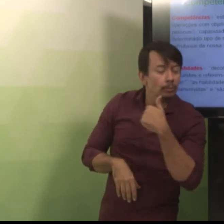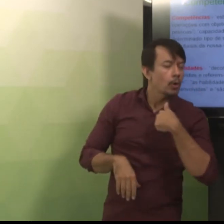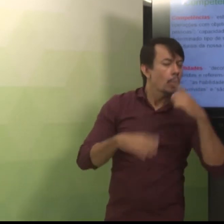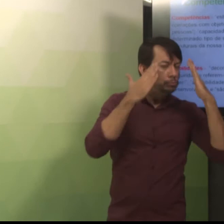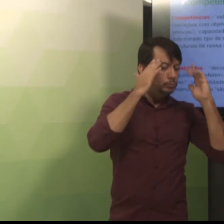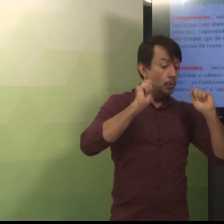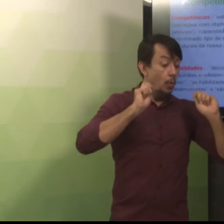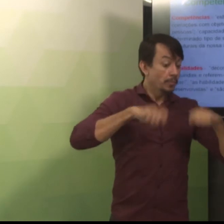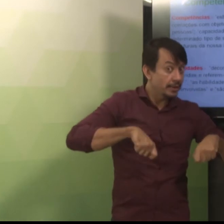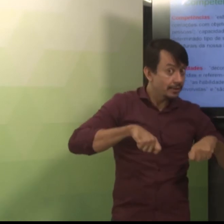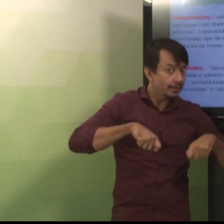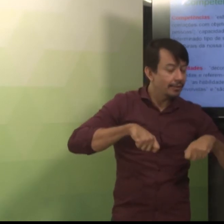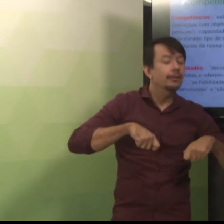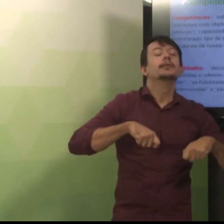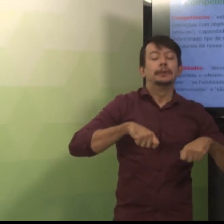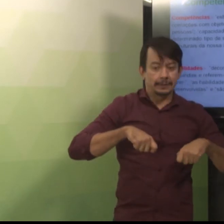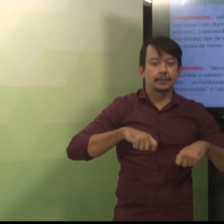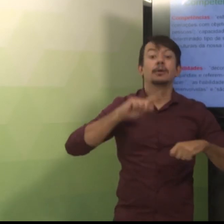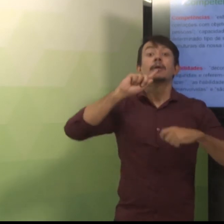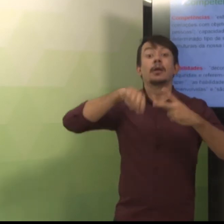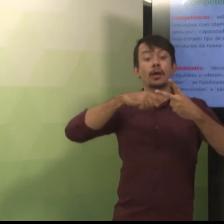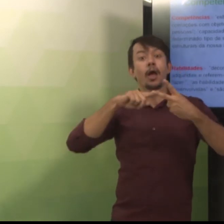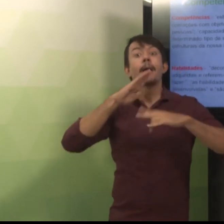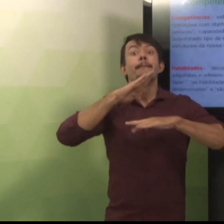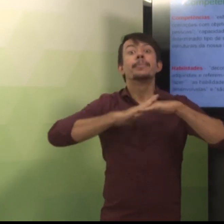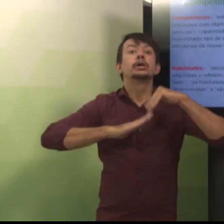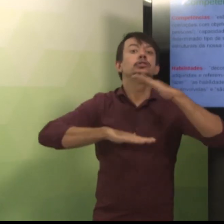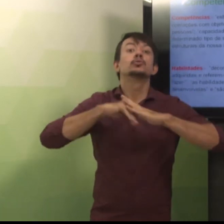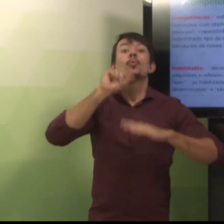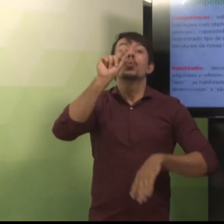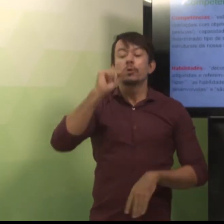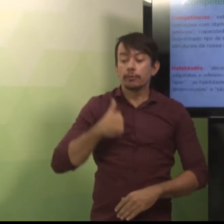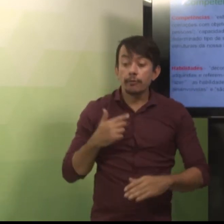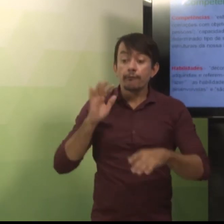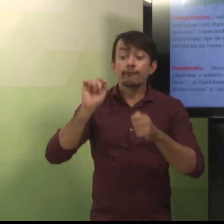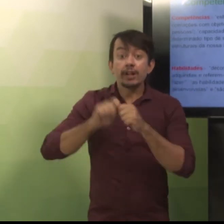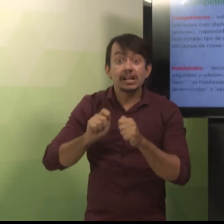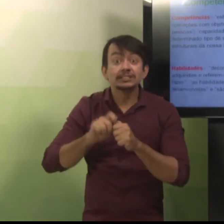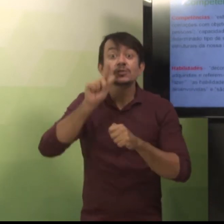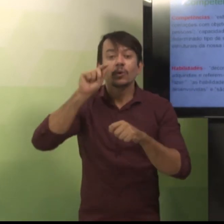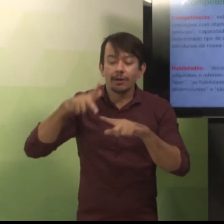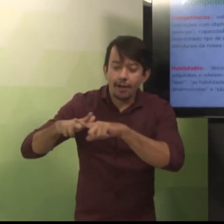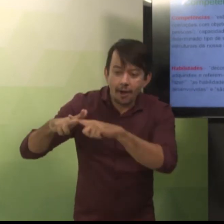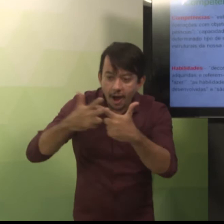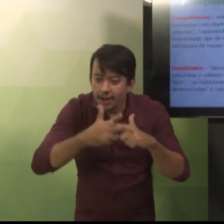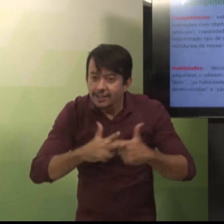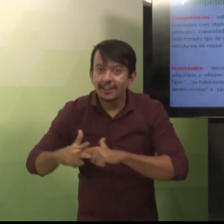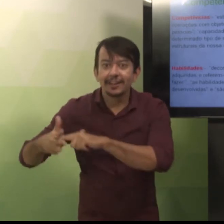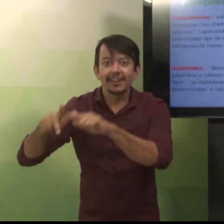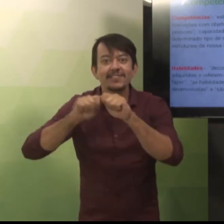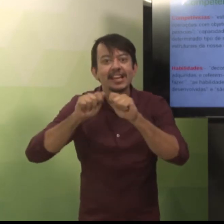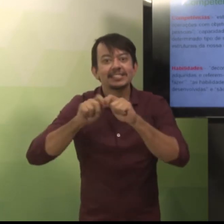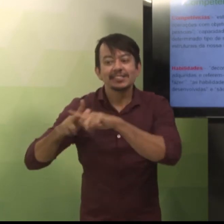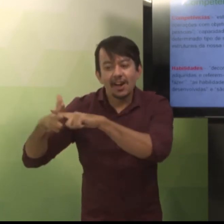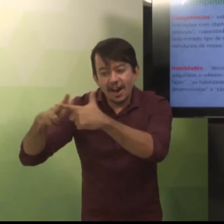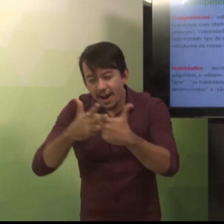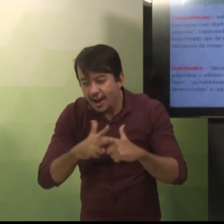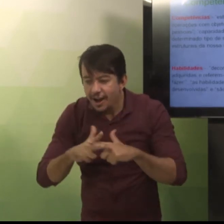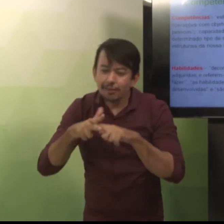do conserto. Isso é competência. E habilidade? É um ato de consertar, de